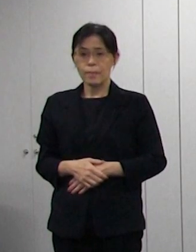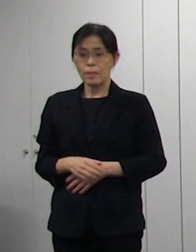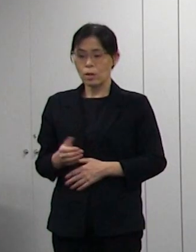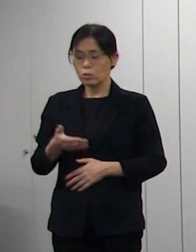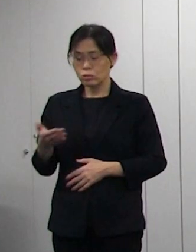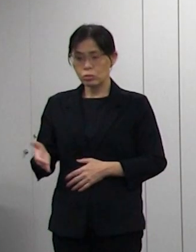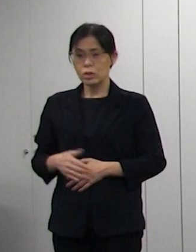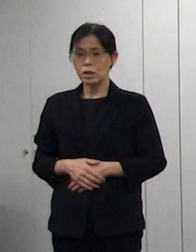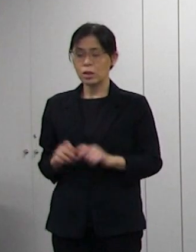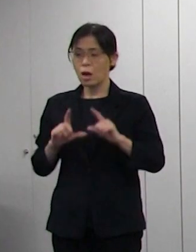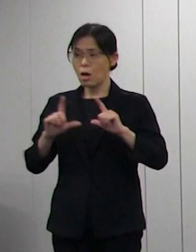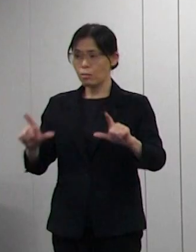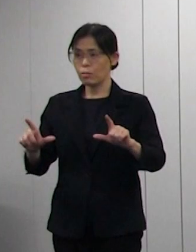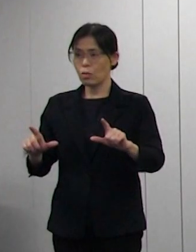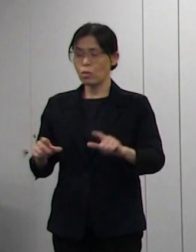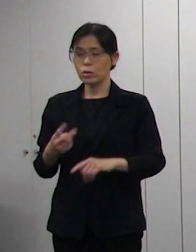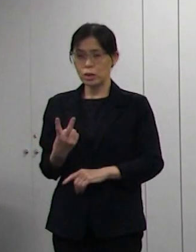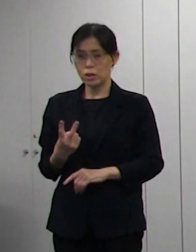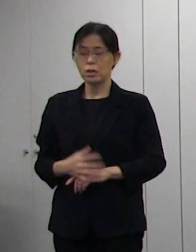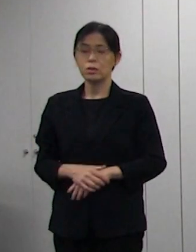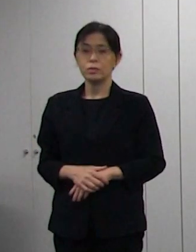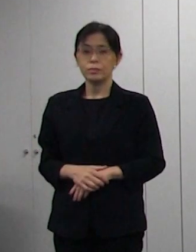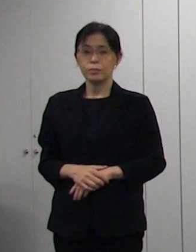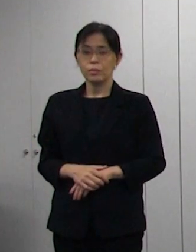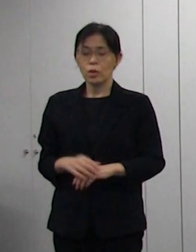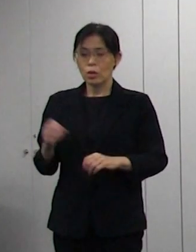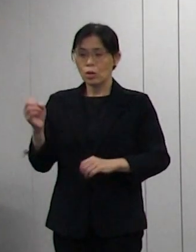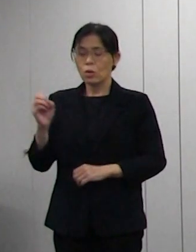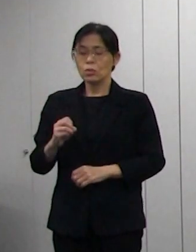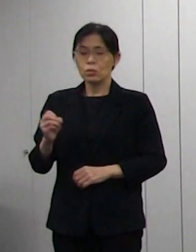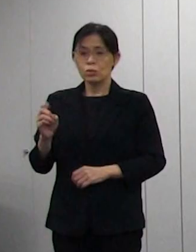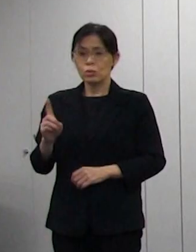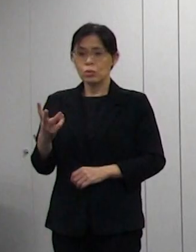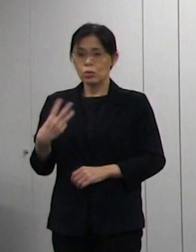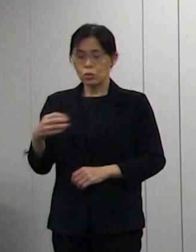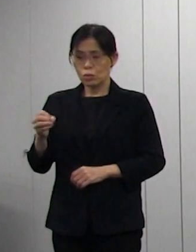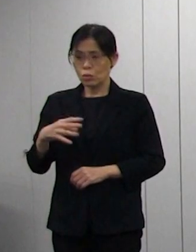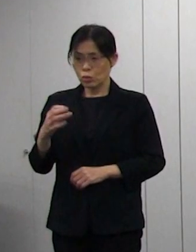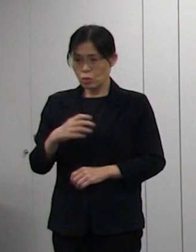次に発表事項2、ヒューヒューが